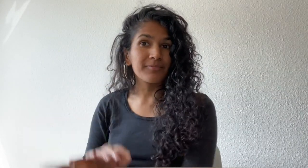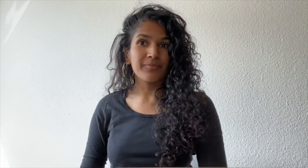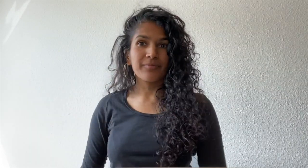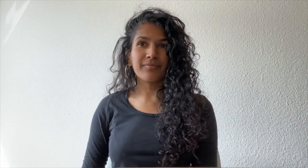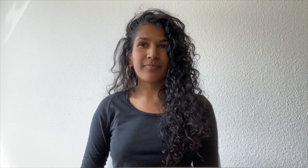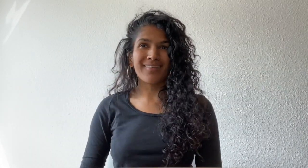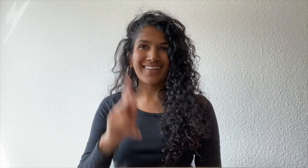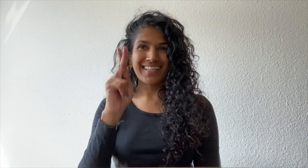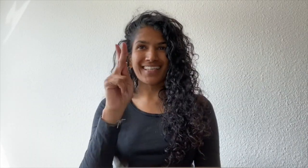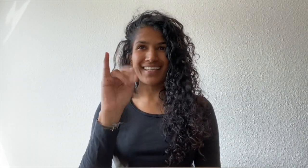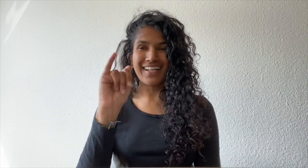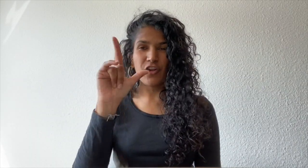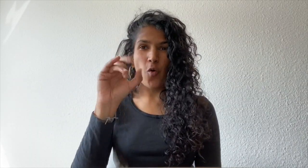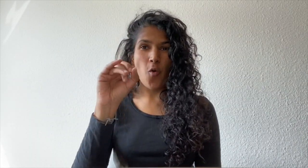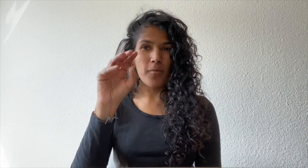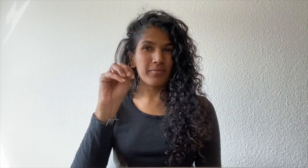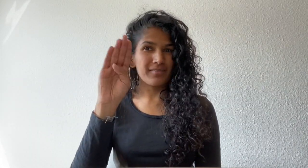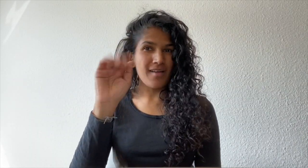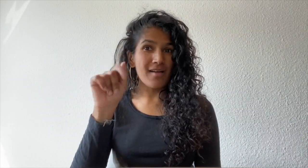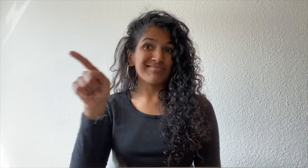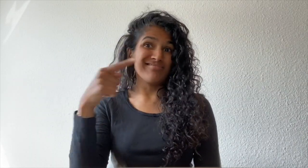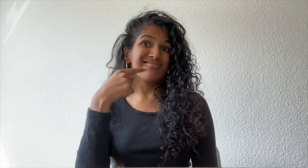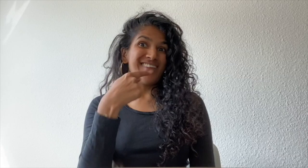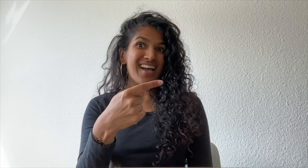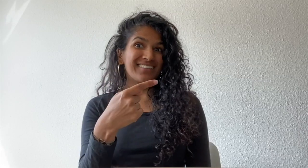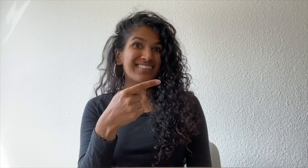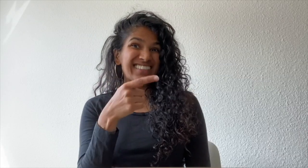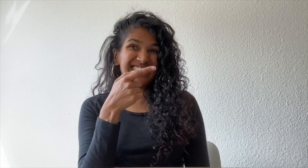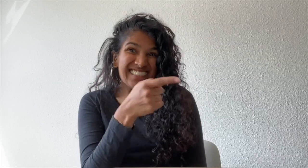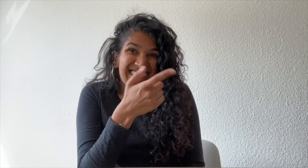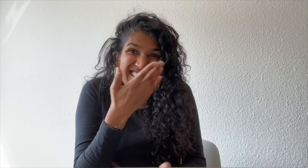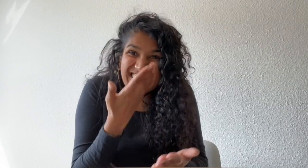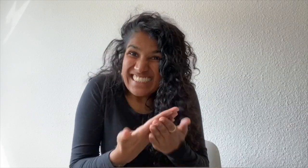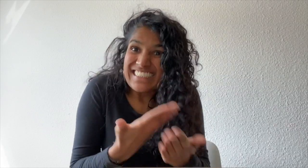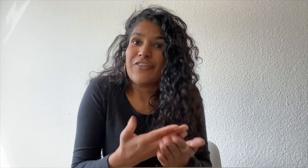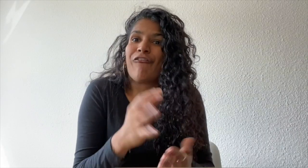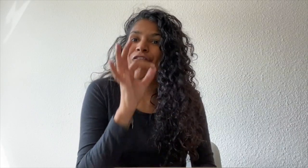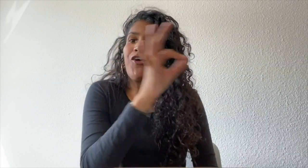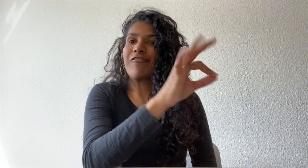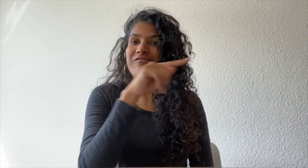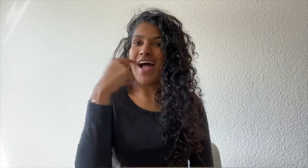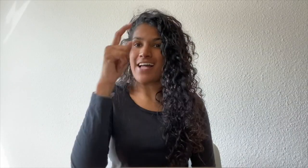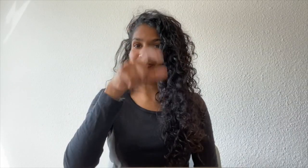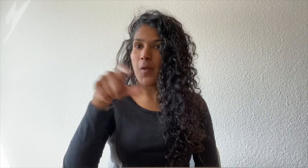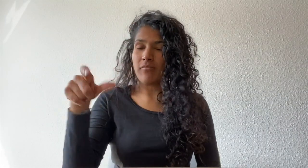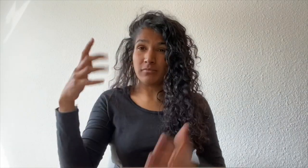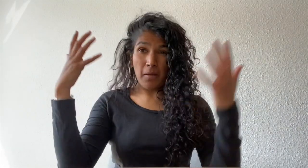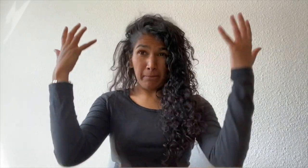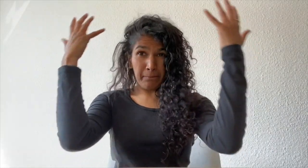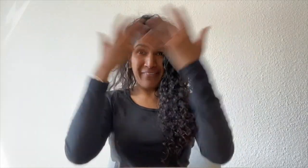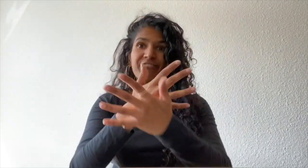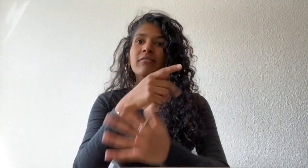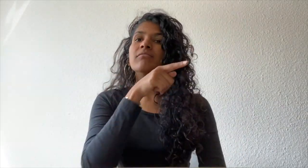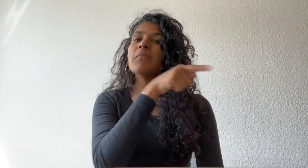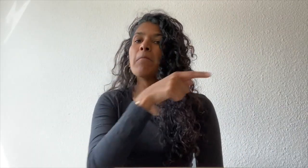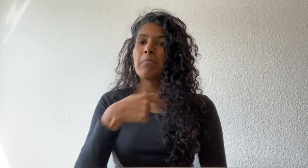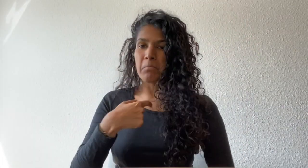Die Weißen, die lediglich durch ihre Hautfarbe ihren überlegenen Platz in der gesellschaftlichen Norm